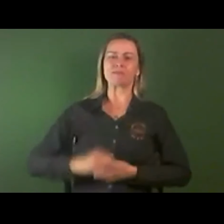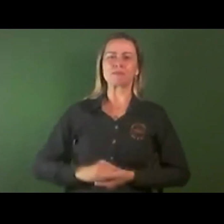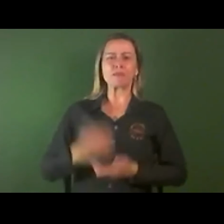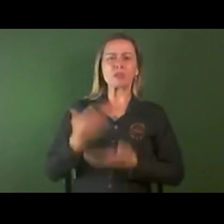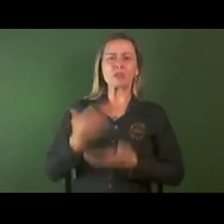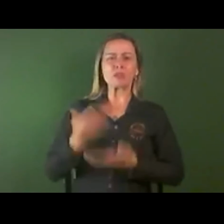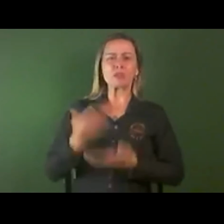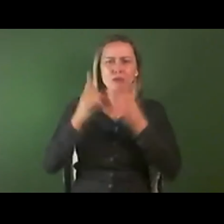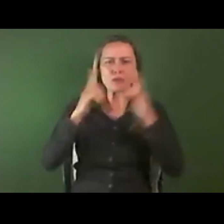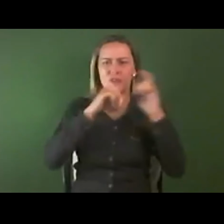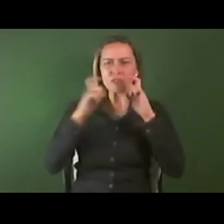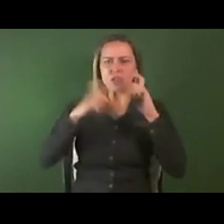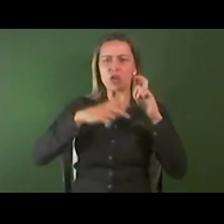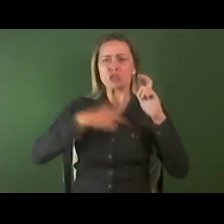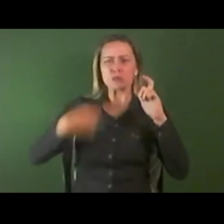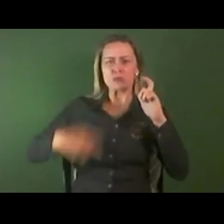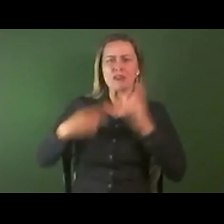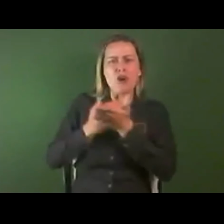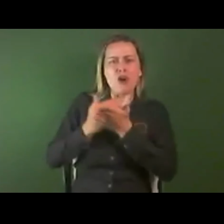japonesa desde 2008,